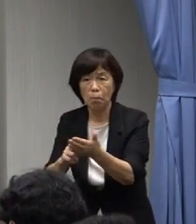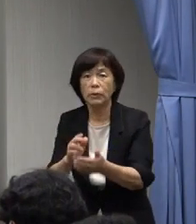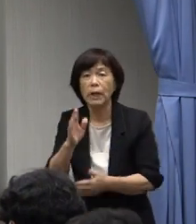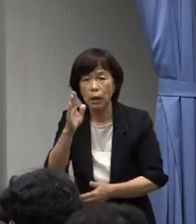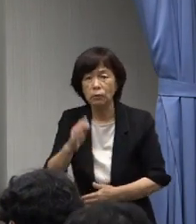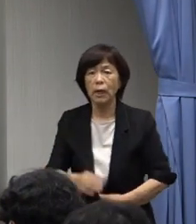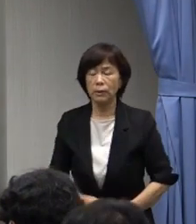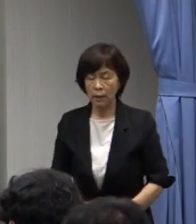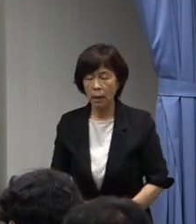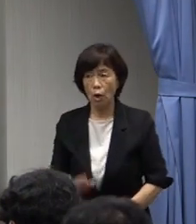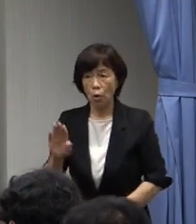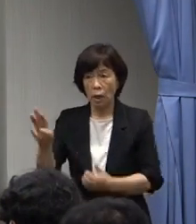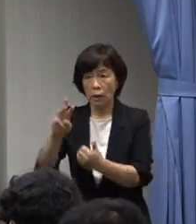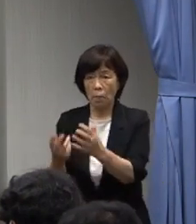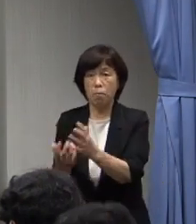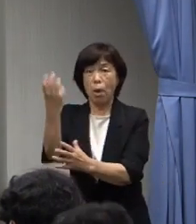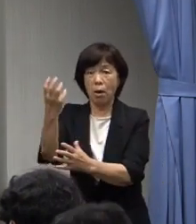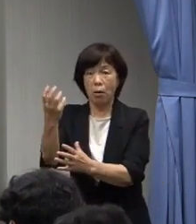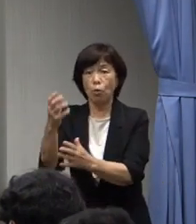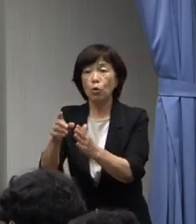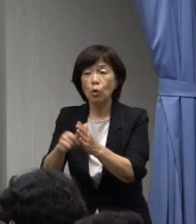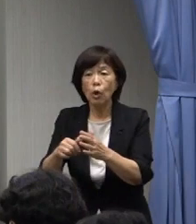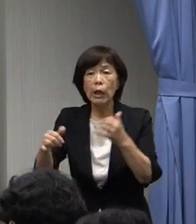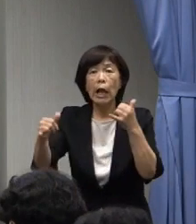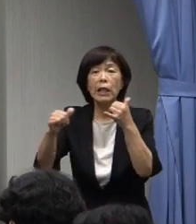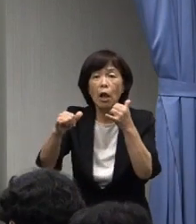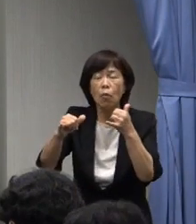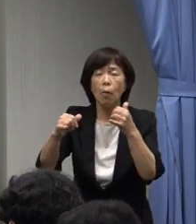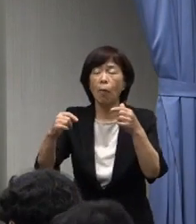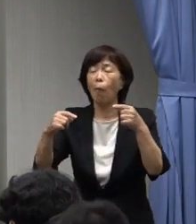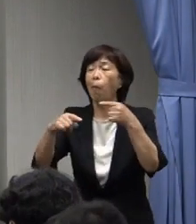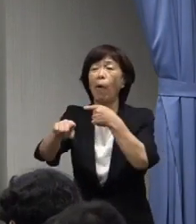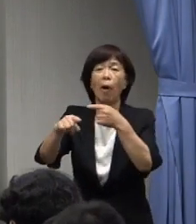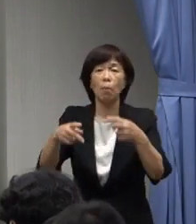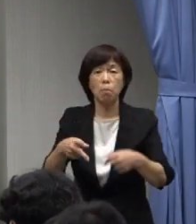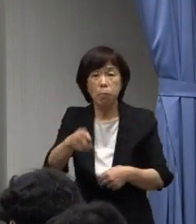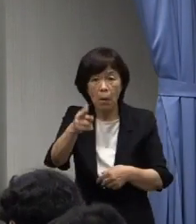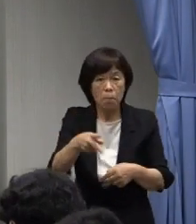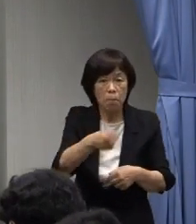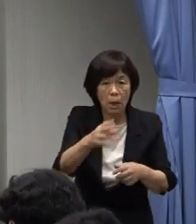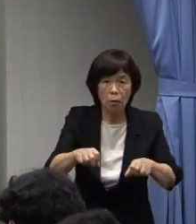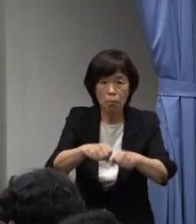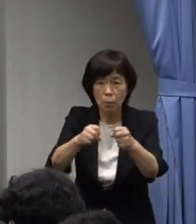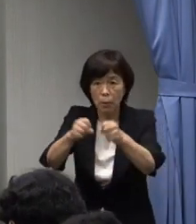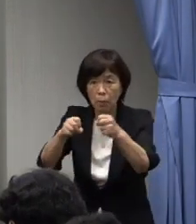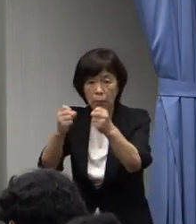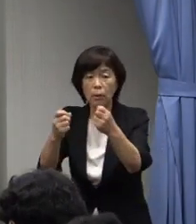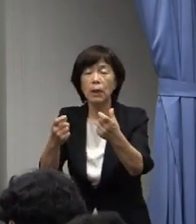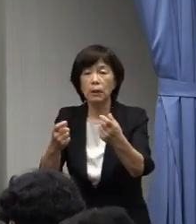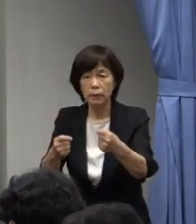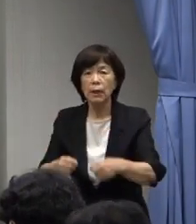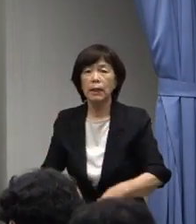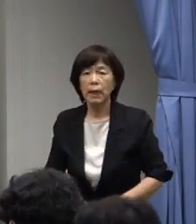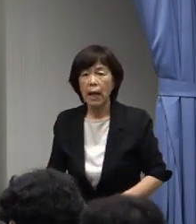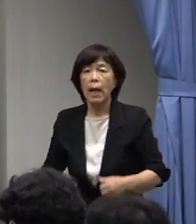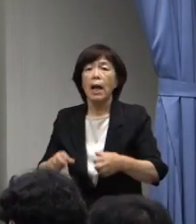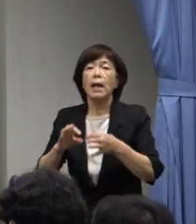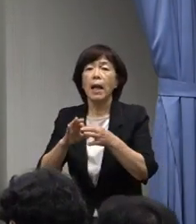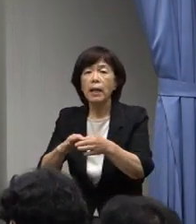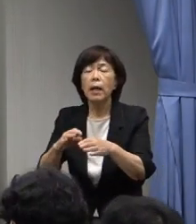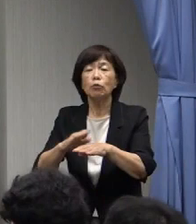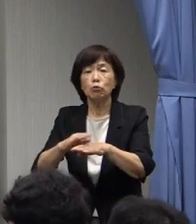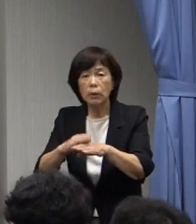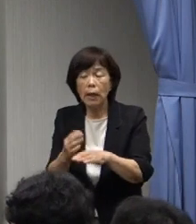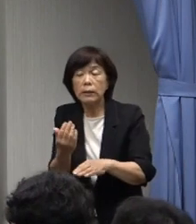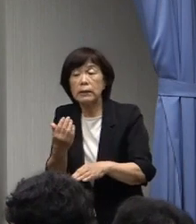大きな災害が起きたときは、電話ともつながらないという場合が、これ、コロナも多くありましたので、ぜひ連絡手段の事前の確